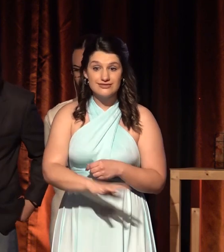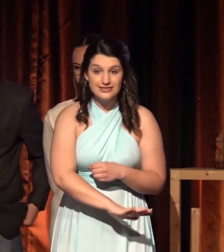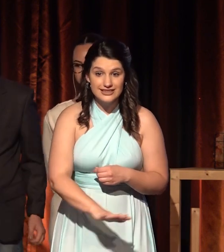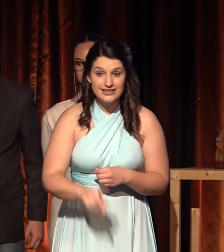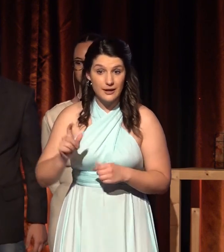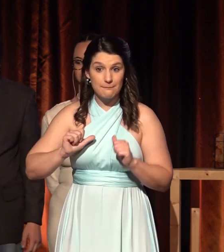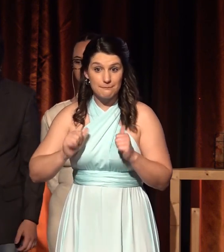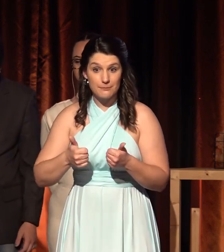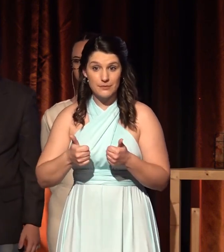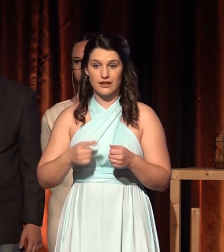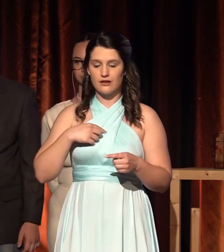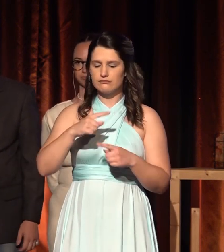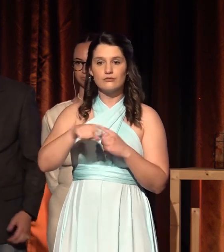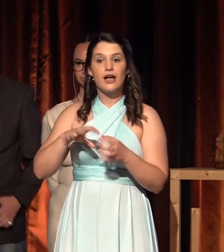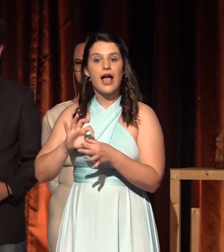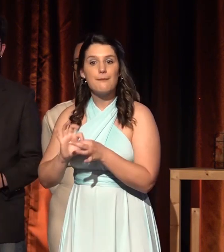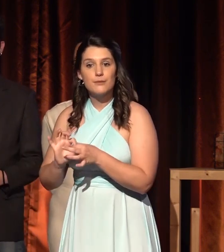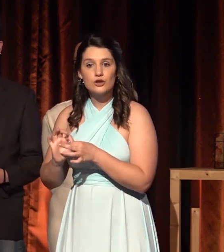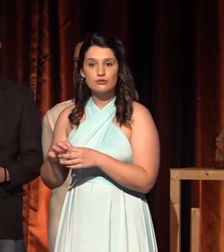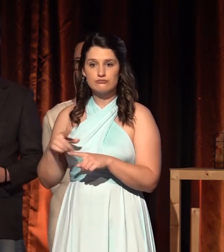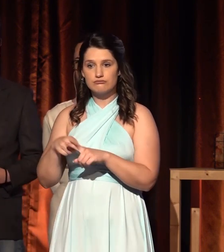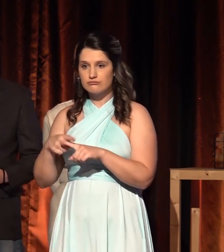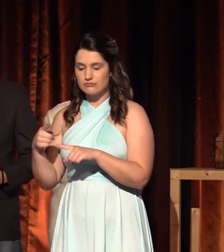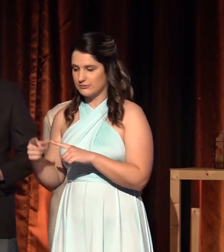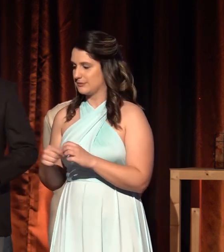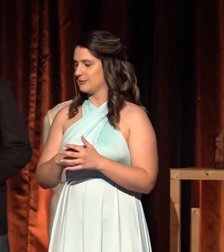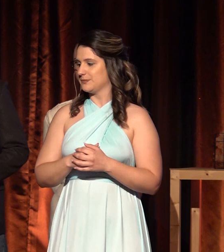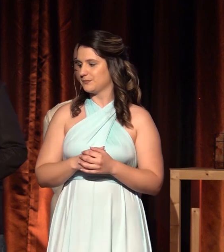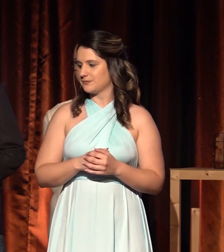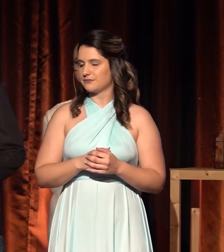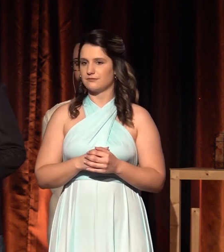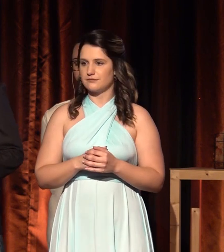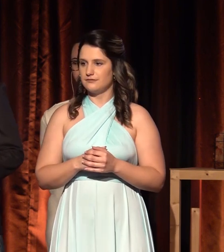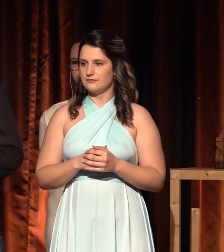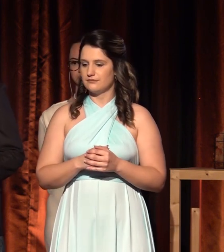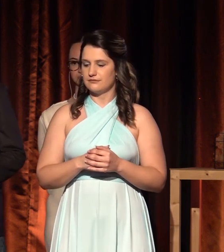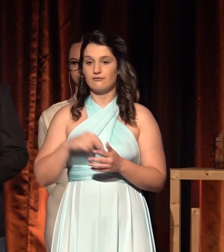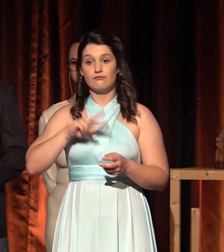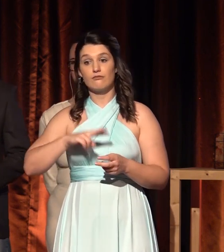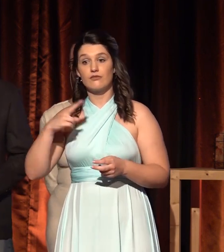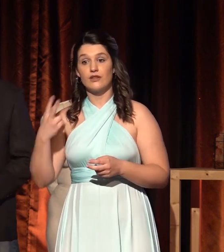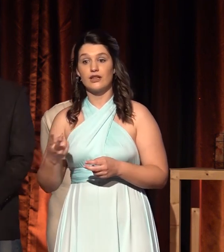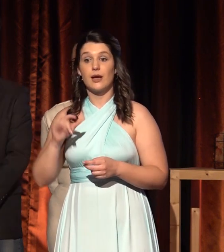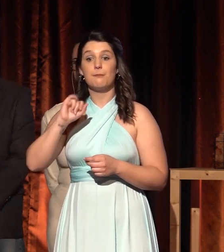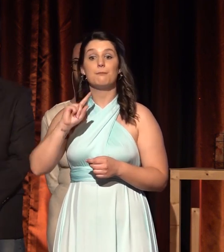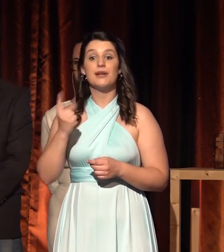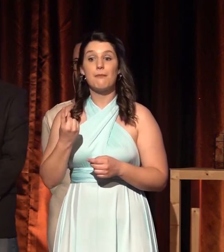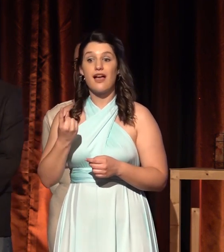primera vegada vaig socialitzar, o més ben dit, plorar i cridar, amb altres nens de la meva edat. Poc després em trobo a